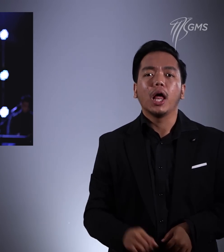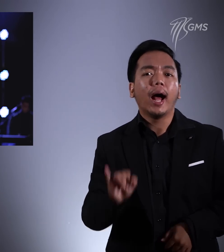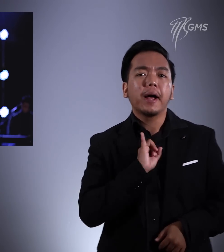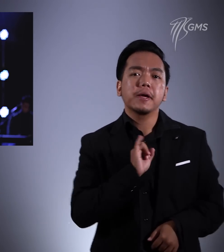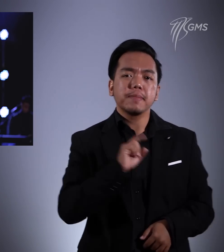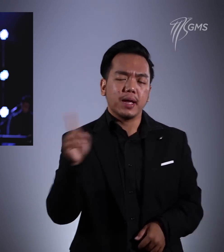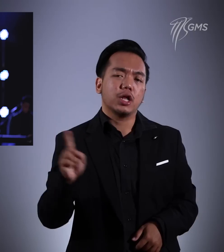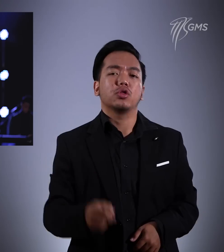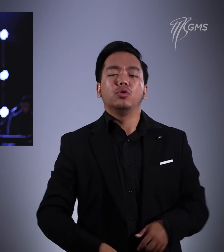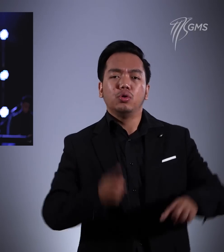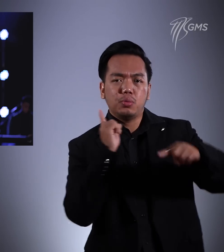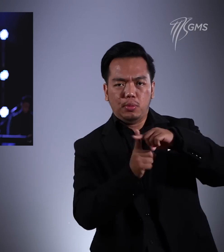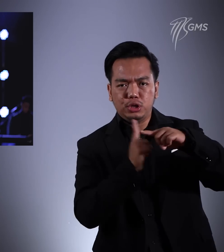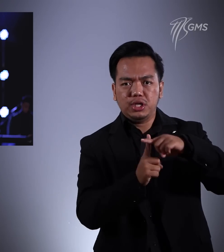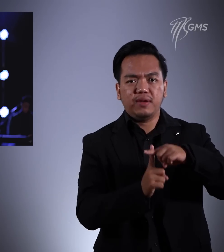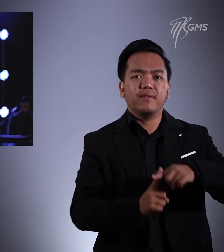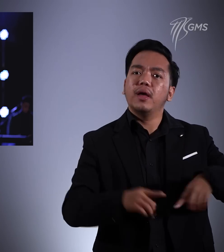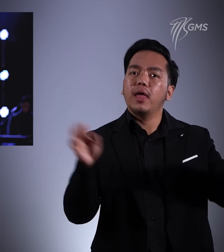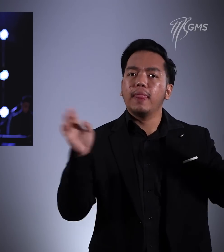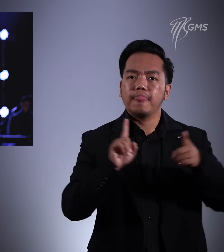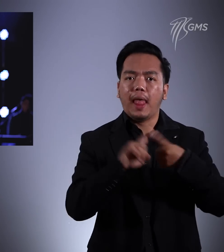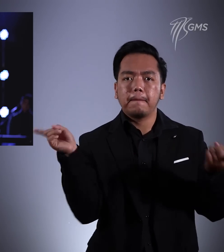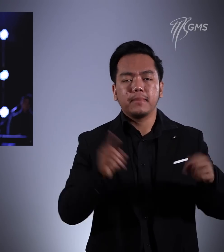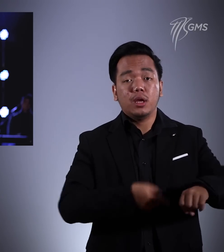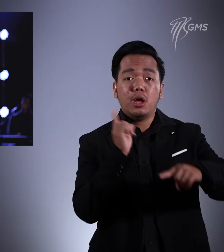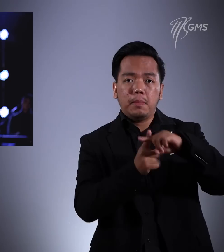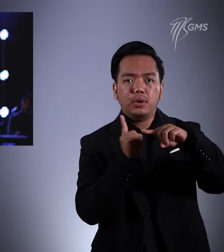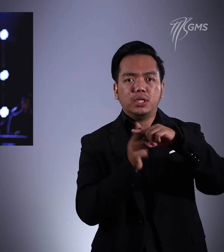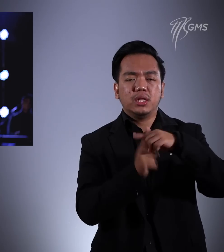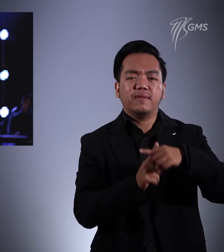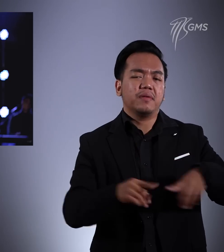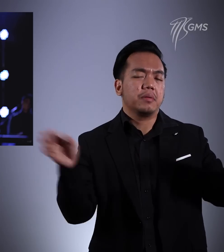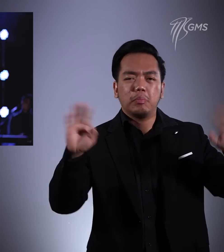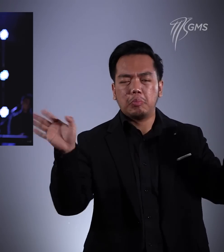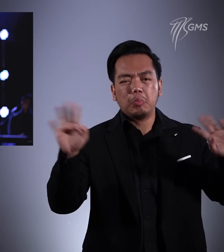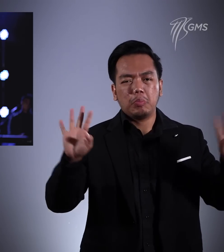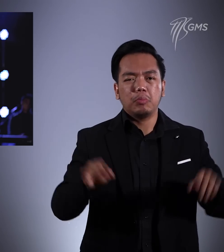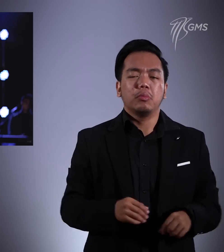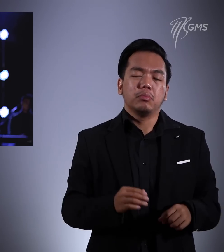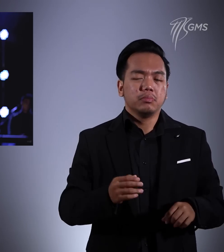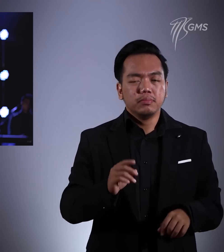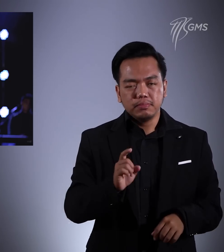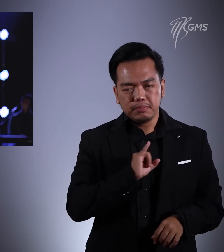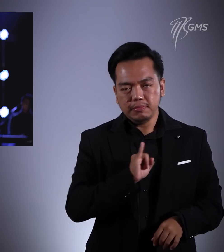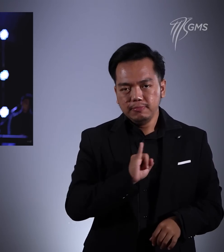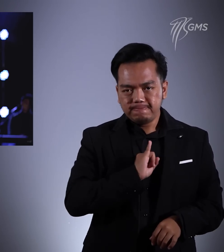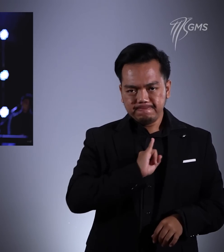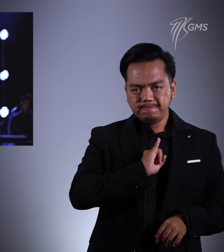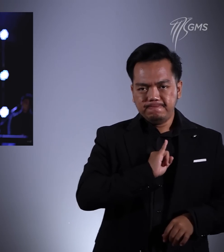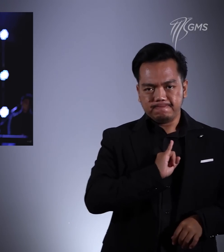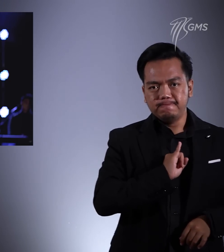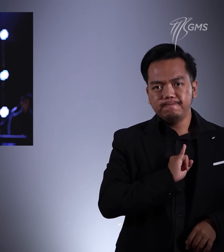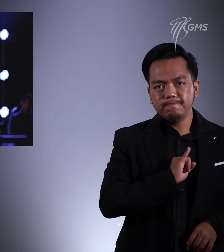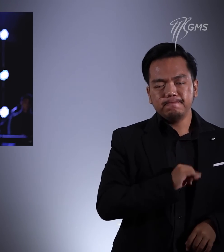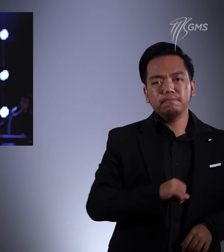Iman itu pasti positif, tapi positif nggak tentu iman. Iman itu so pasti positif. Jadi kalau orang negatif sudah pasti nggak